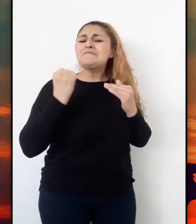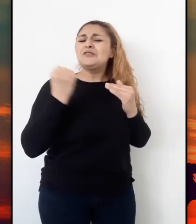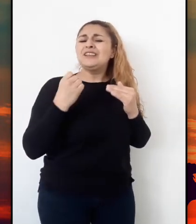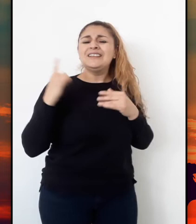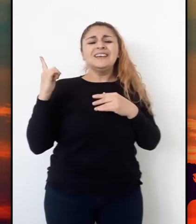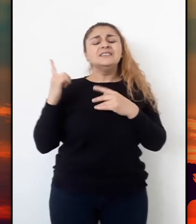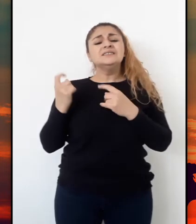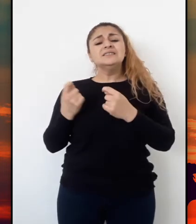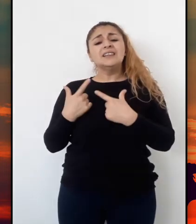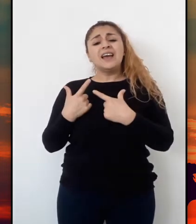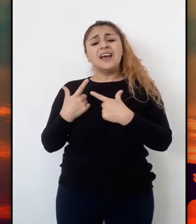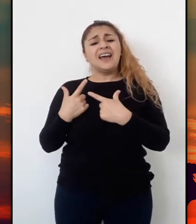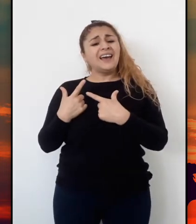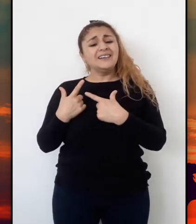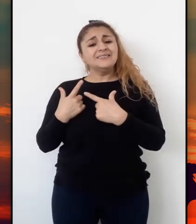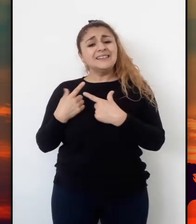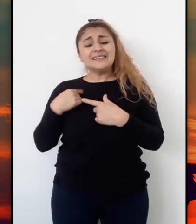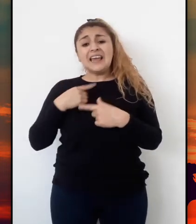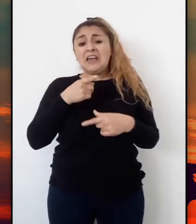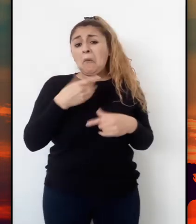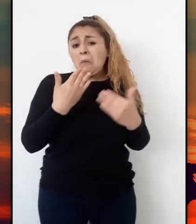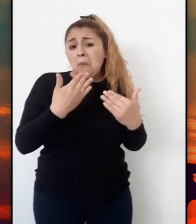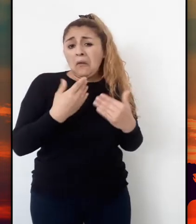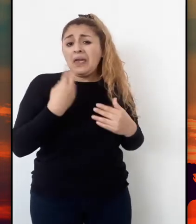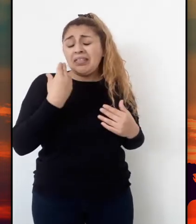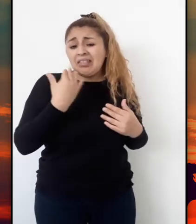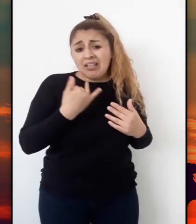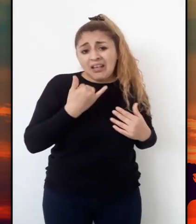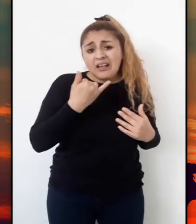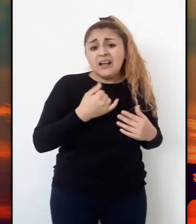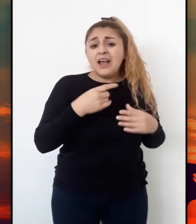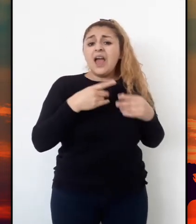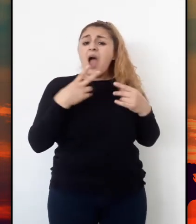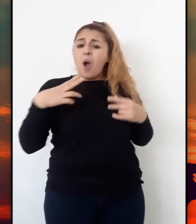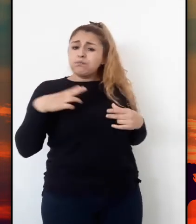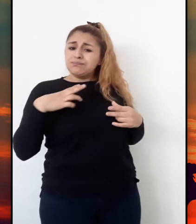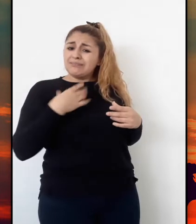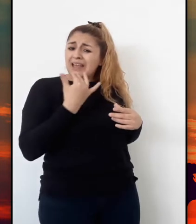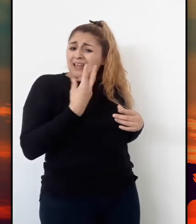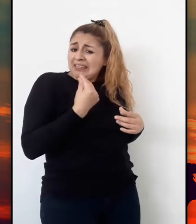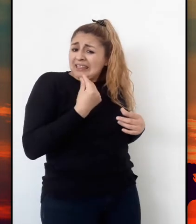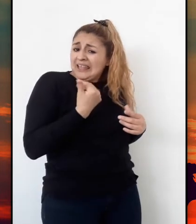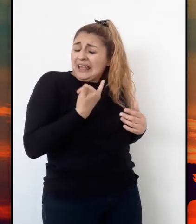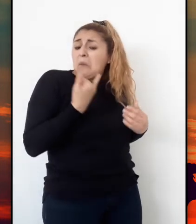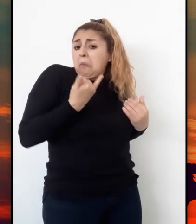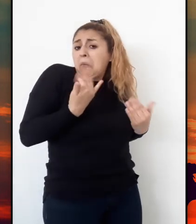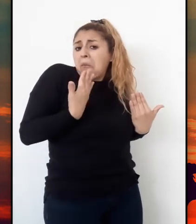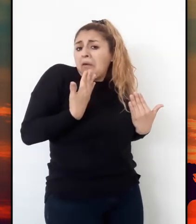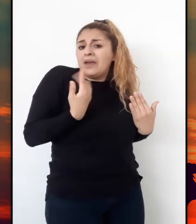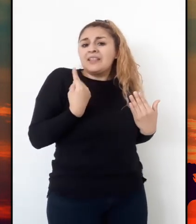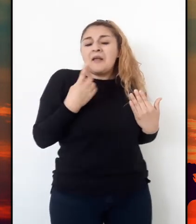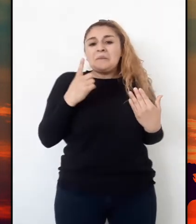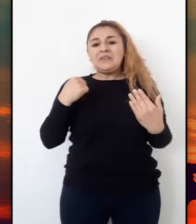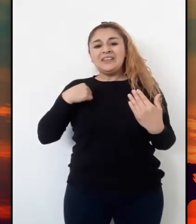parte. La joie de Dieu. La alegría de Dios. David dort en paix et en sécurité. Y David